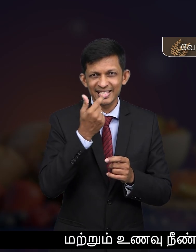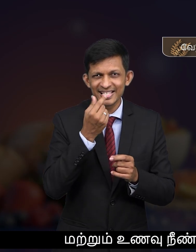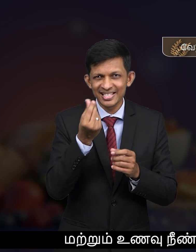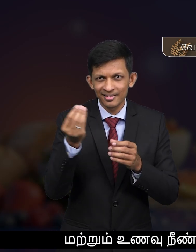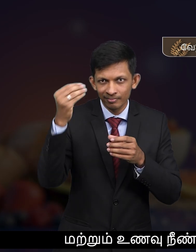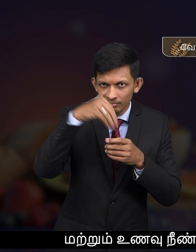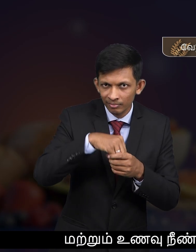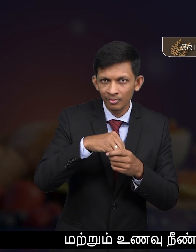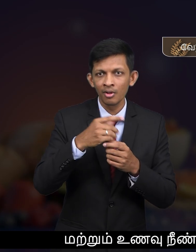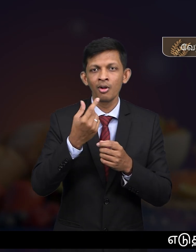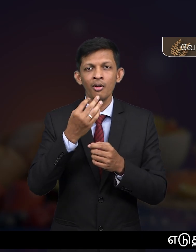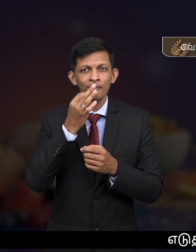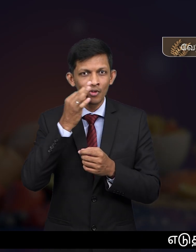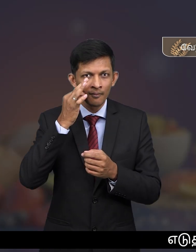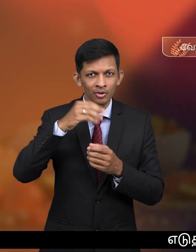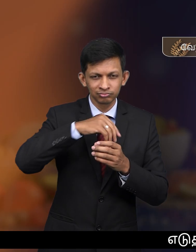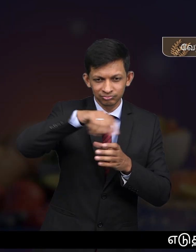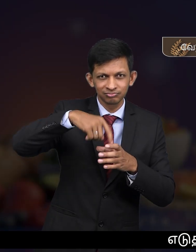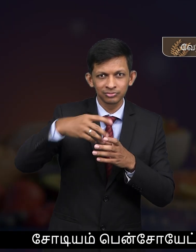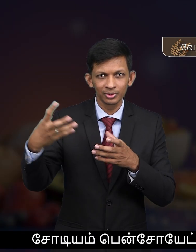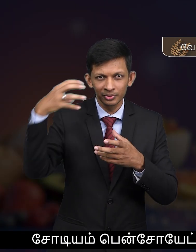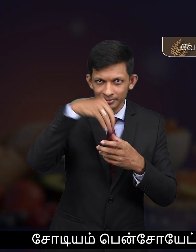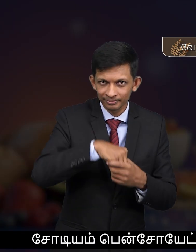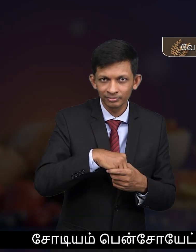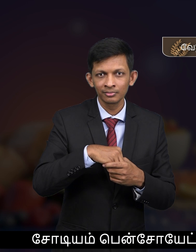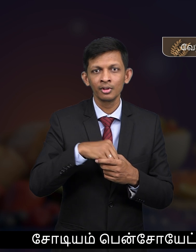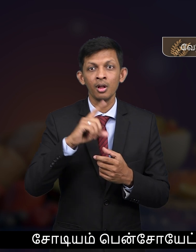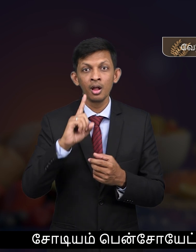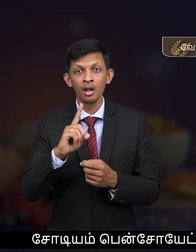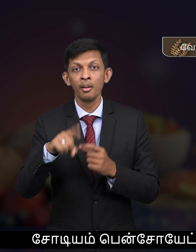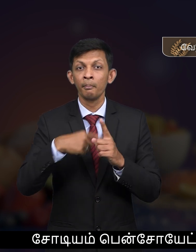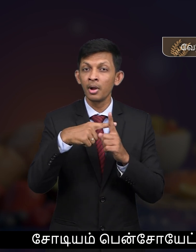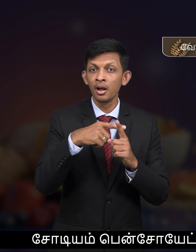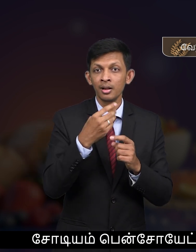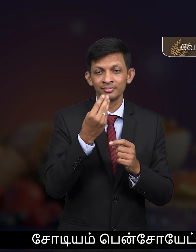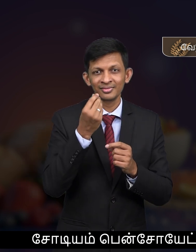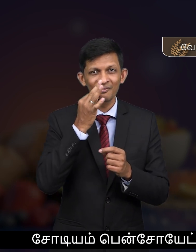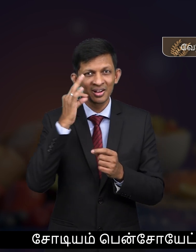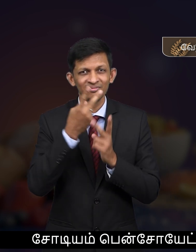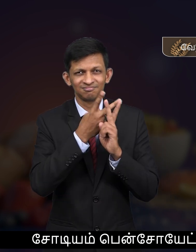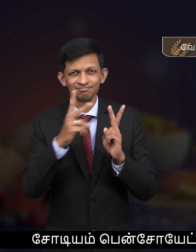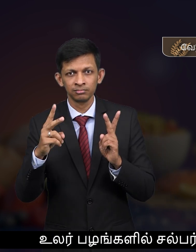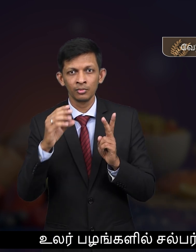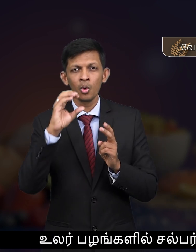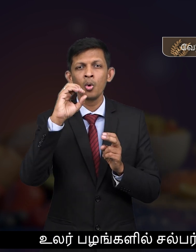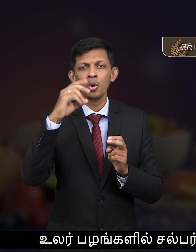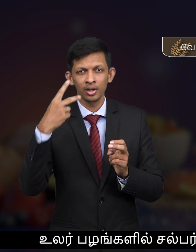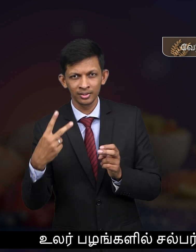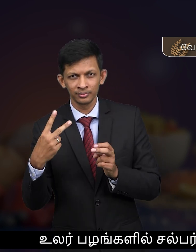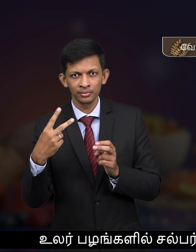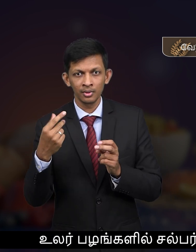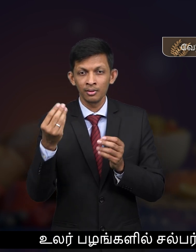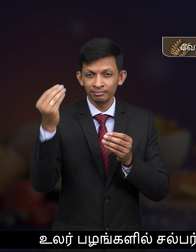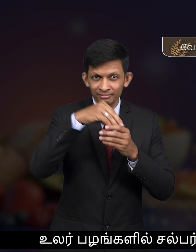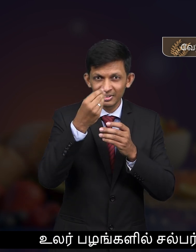காலம் நீடிக்க உதவுகிறது. எடுத்துக்காட்டுகள்: சோடியம் பென்சோயேட் பழச்சாறுகளில் சேர்க்கப்படுகிறது. உலர்